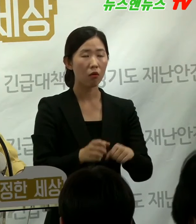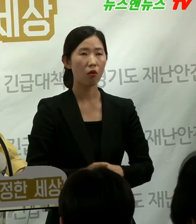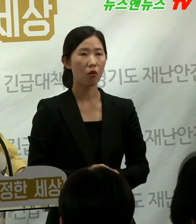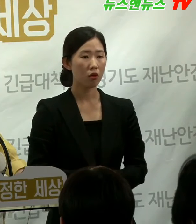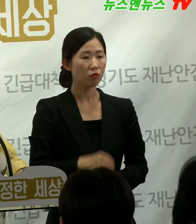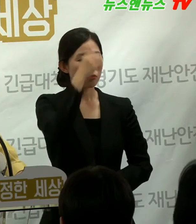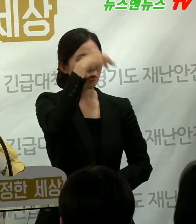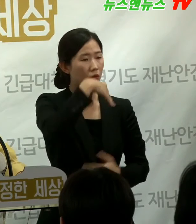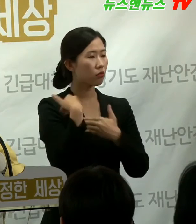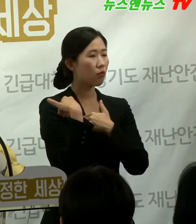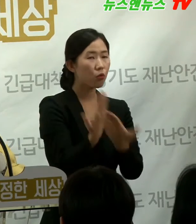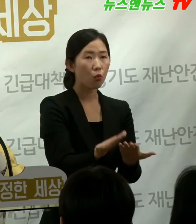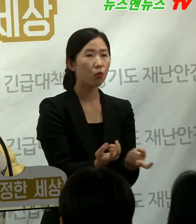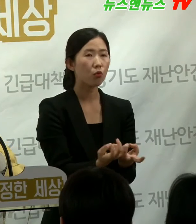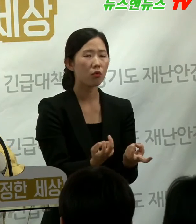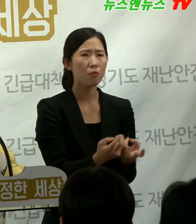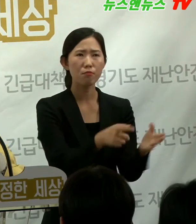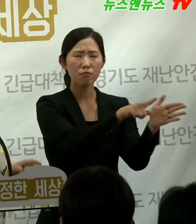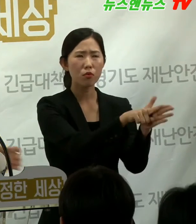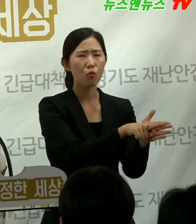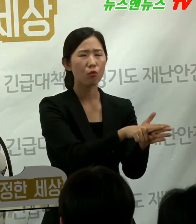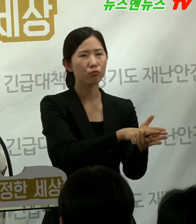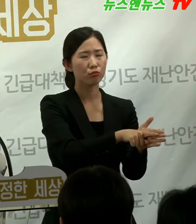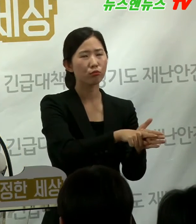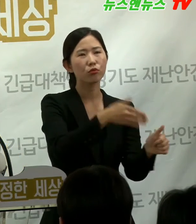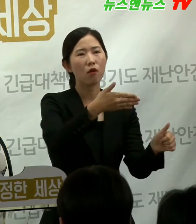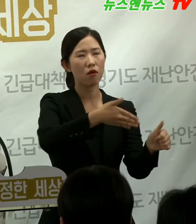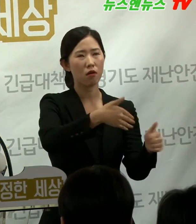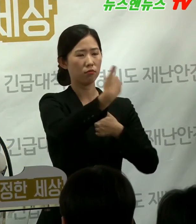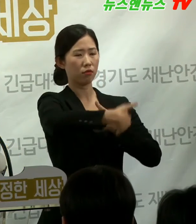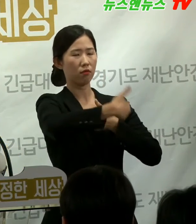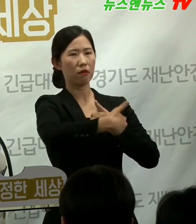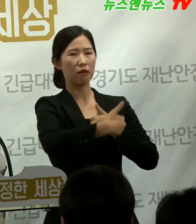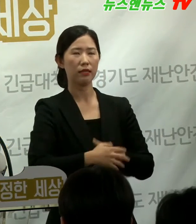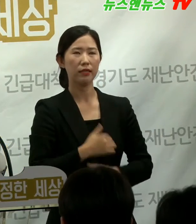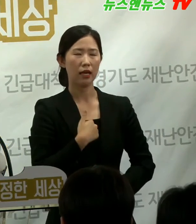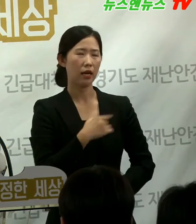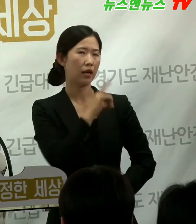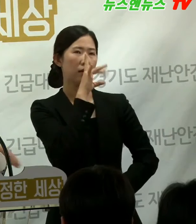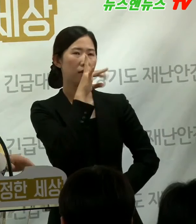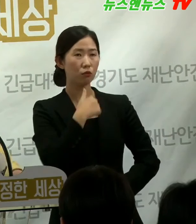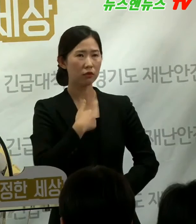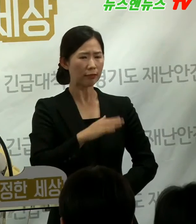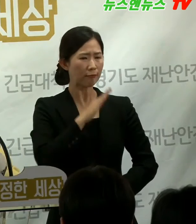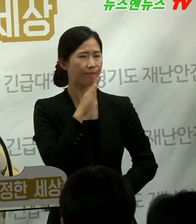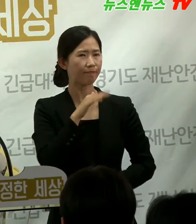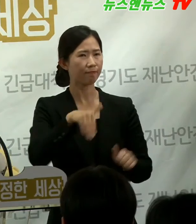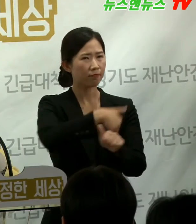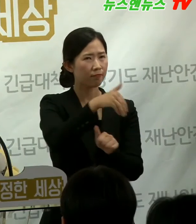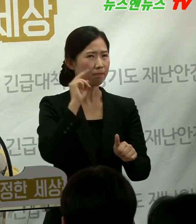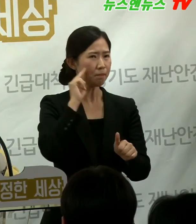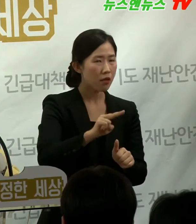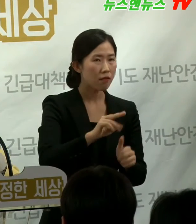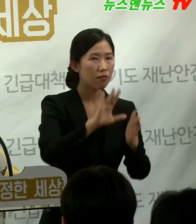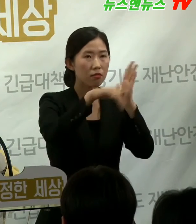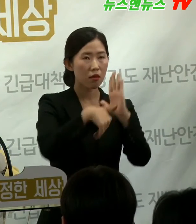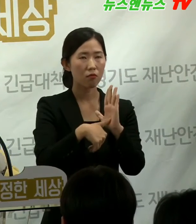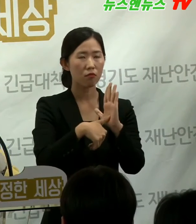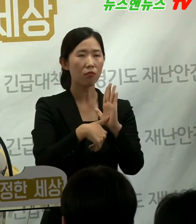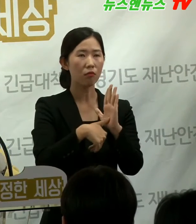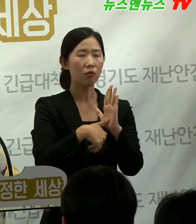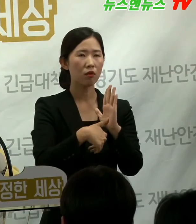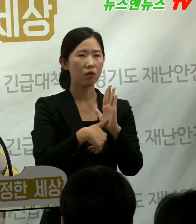놔두면 어떻겠냐 믿고 그래서 그건 안 됩니다. 우리는 최악을 대비하는 행정 책임자 책임을 져야 되는 사람이기